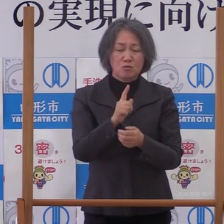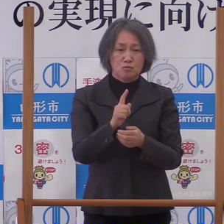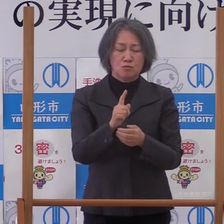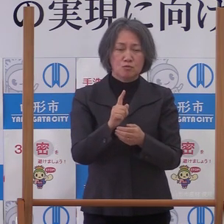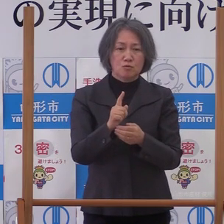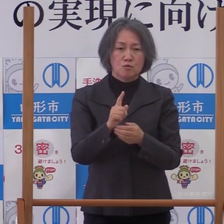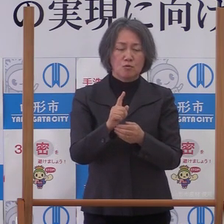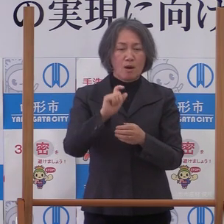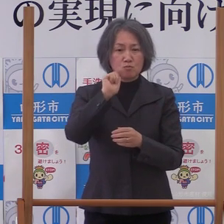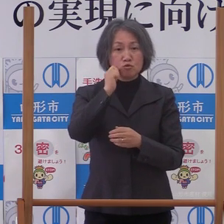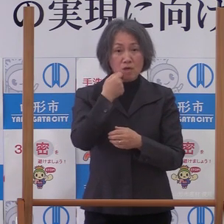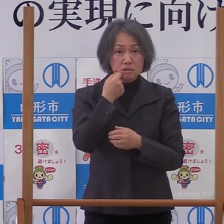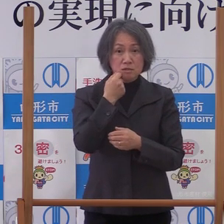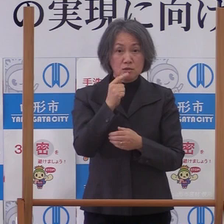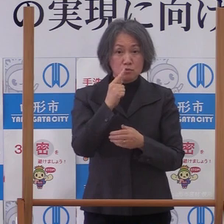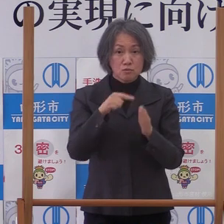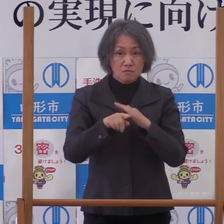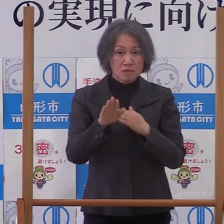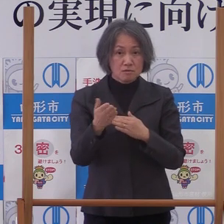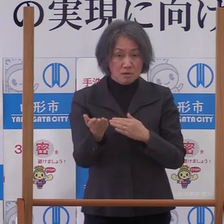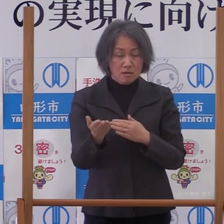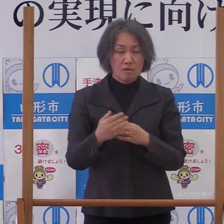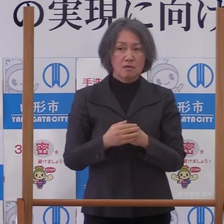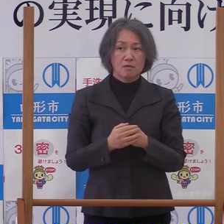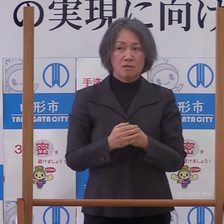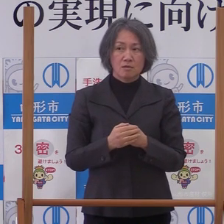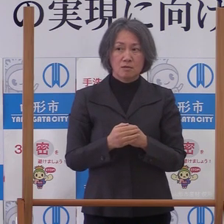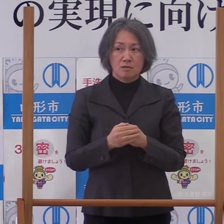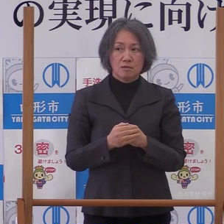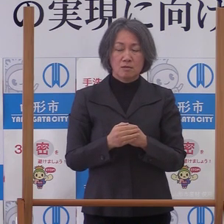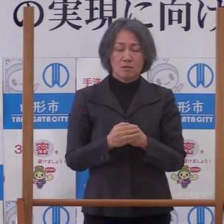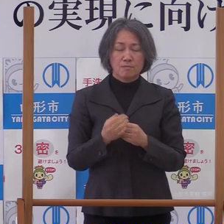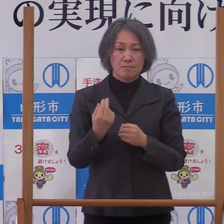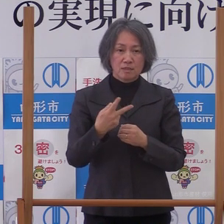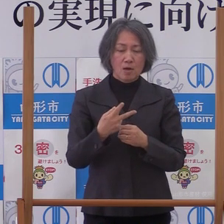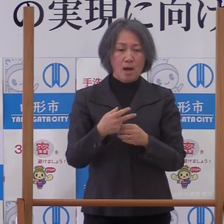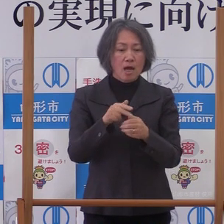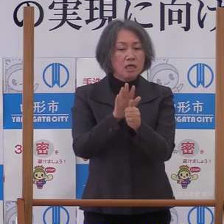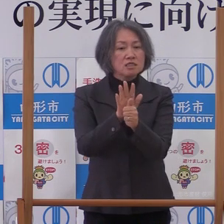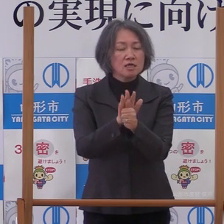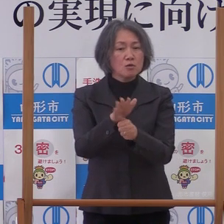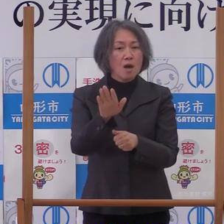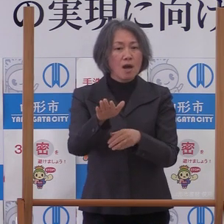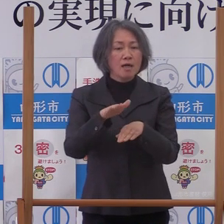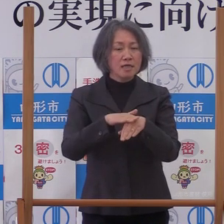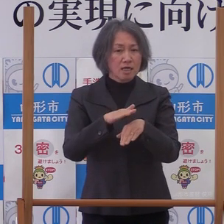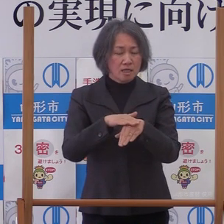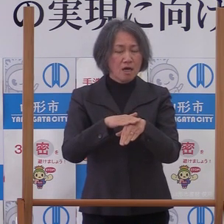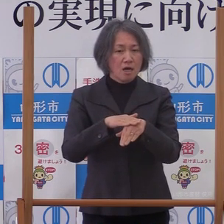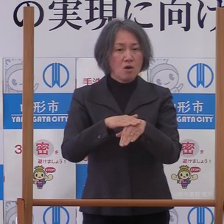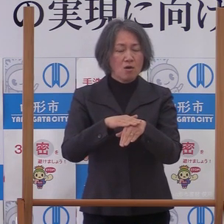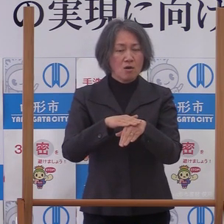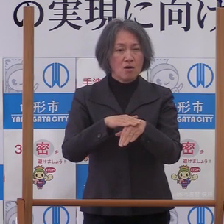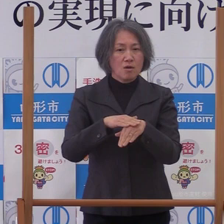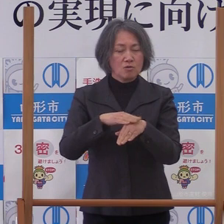出されるというのはなかなか難しいということなんでしょうか。それともその、支援のあり方に関連したですね、考え方の違いといった